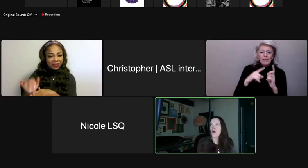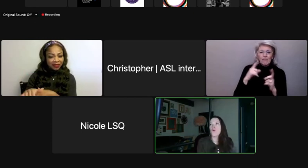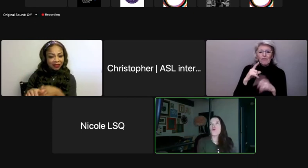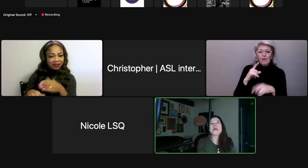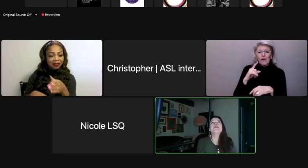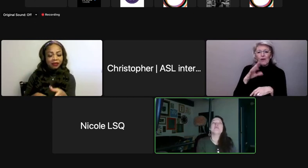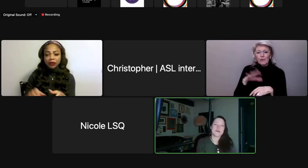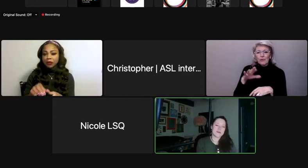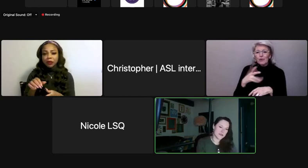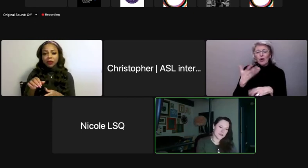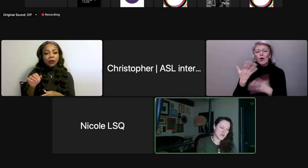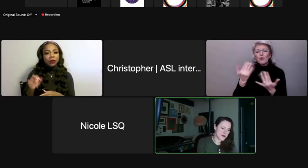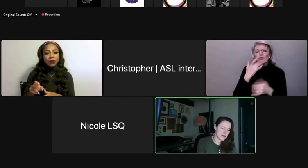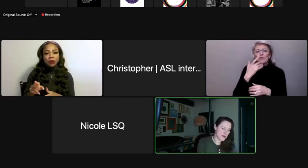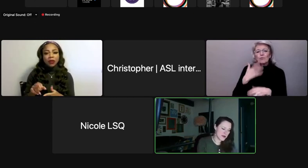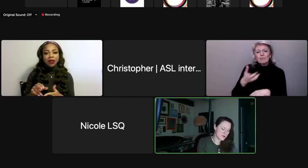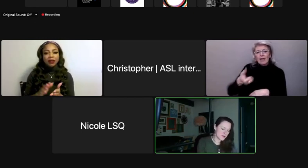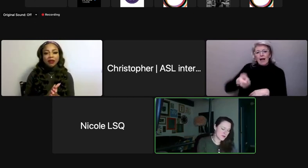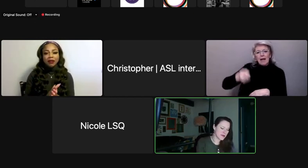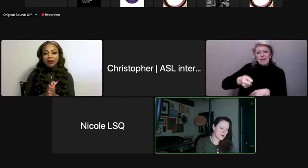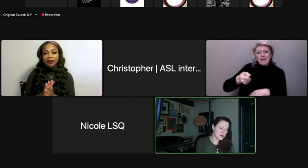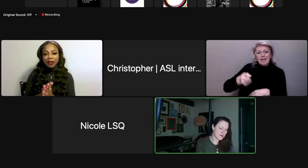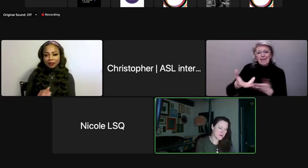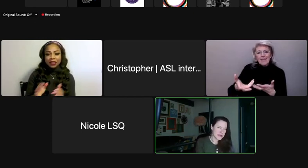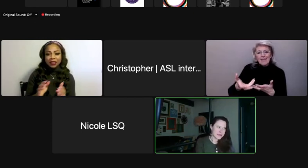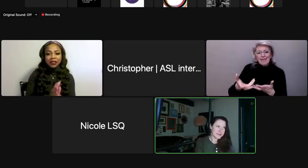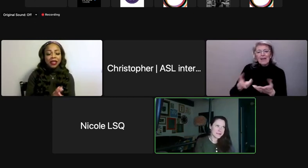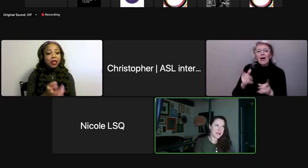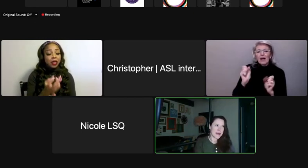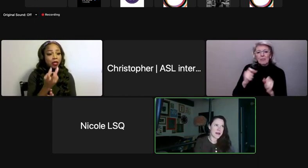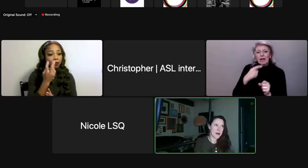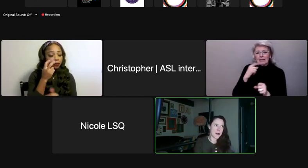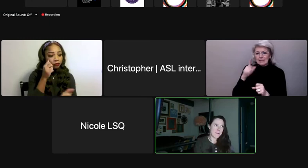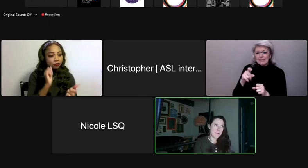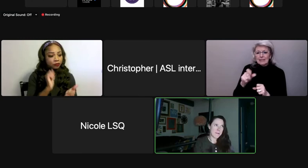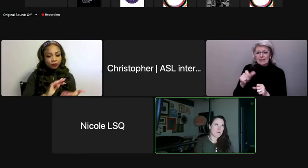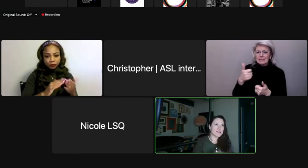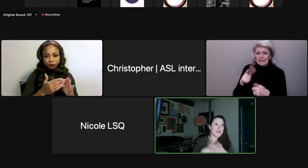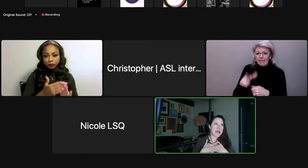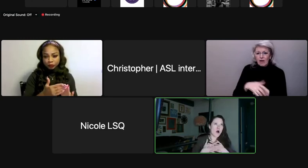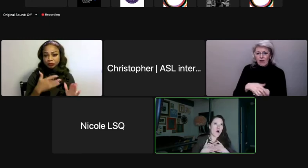tendre la main on peut demander tout simplement comment ça va